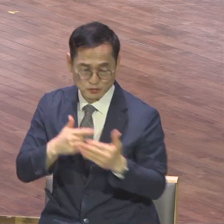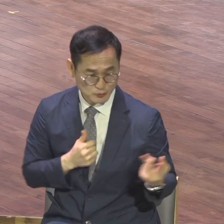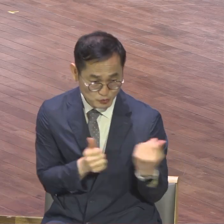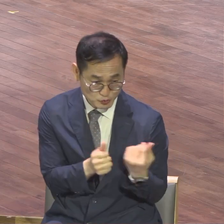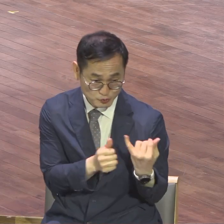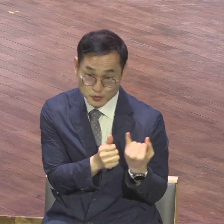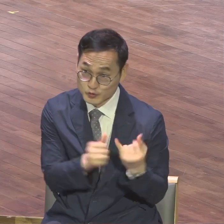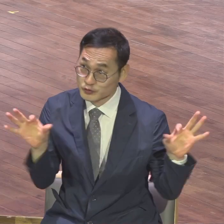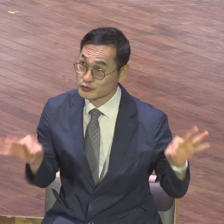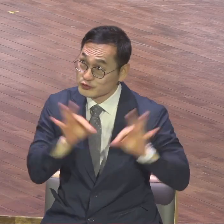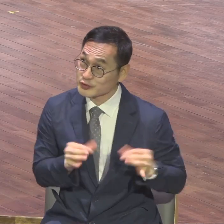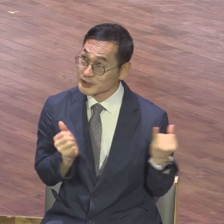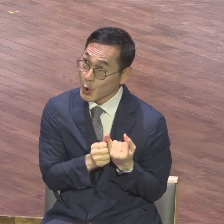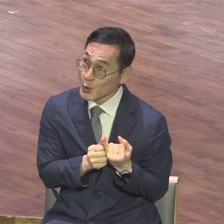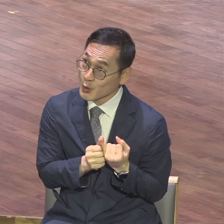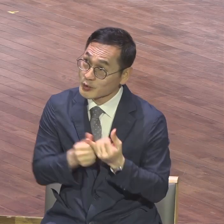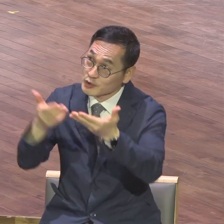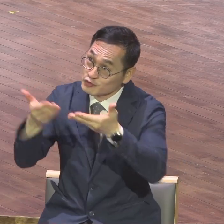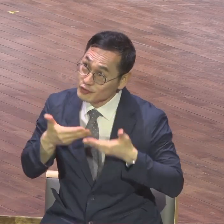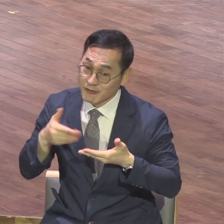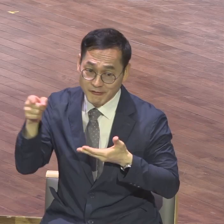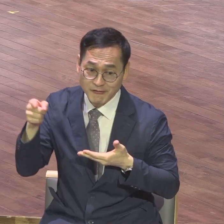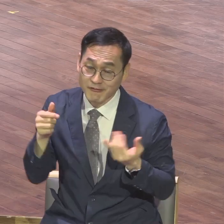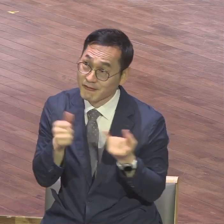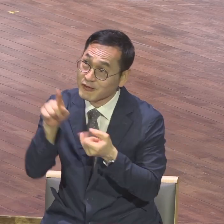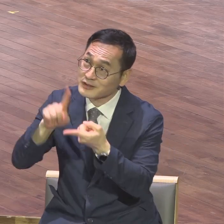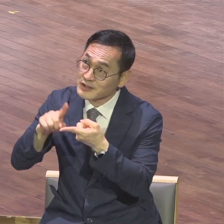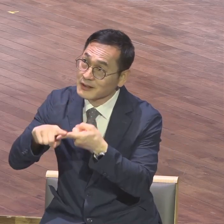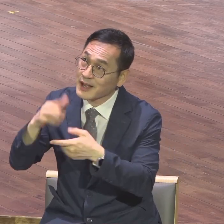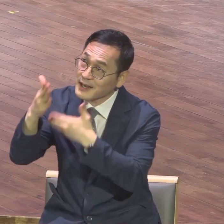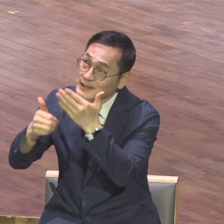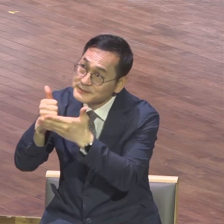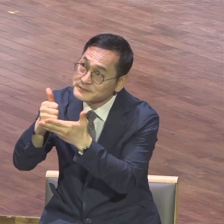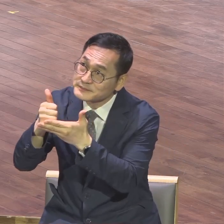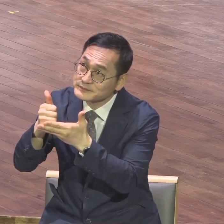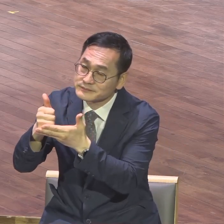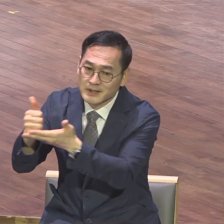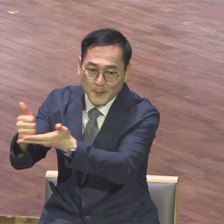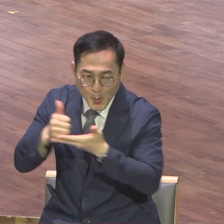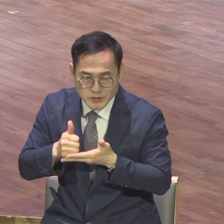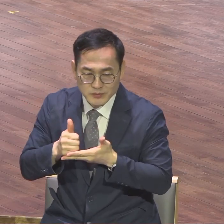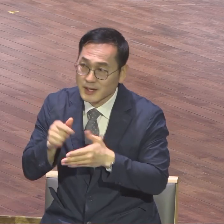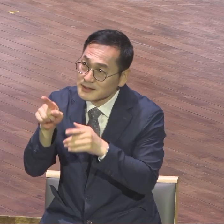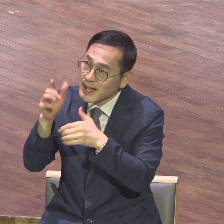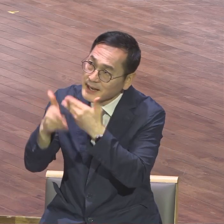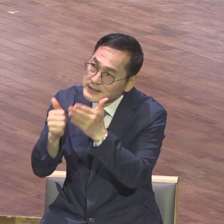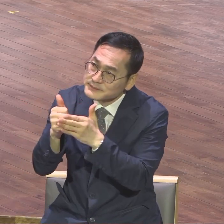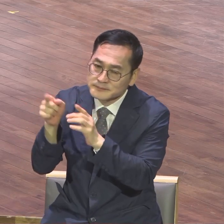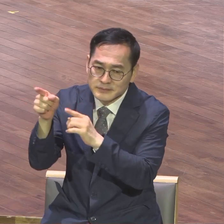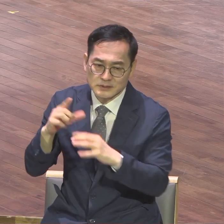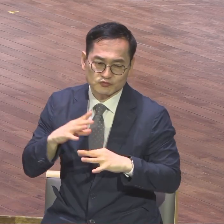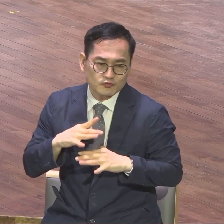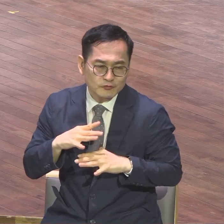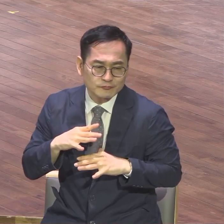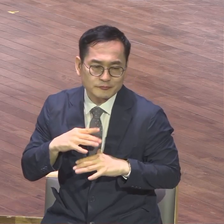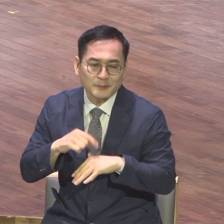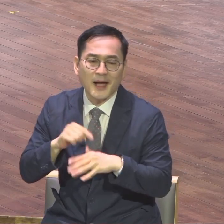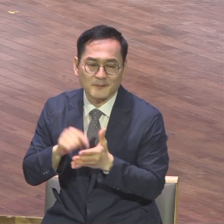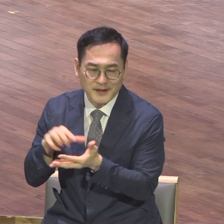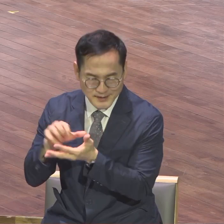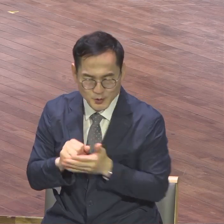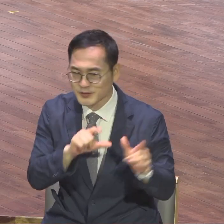기억하고 두려워하라. 자, 공감이 가시는지 모르겠는데 이 앞에 아홉